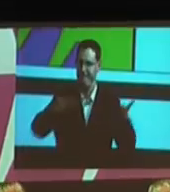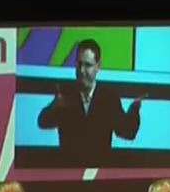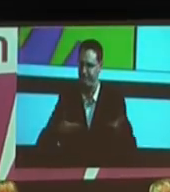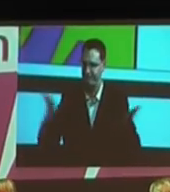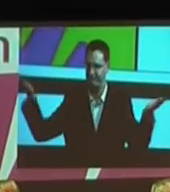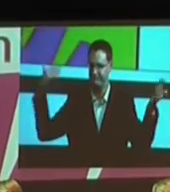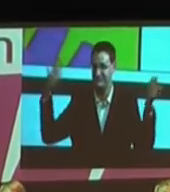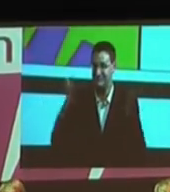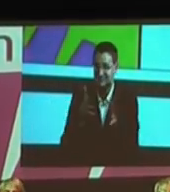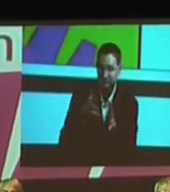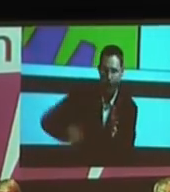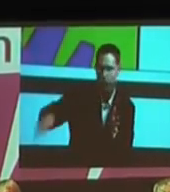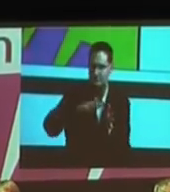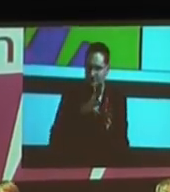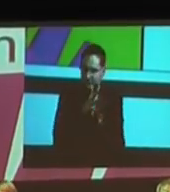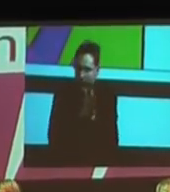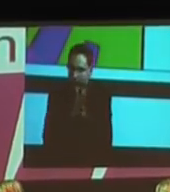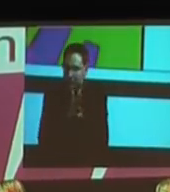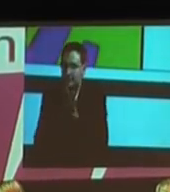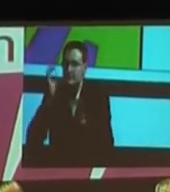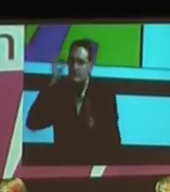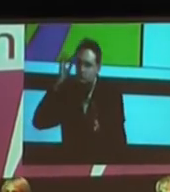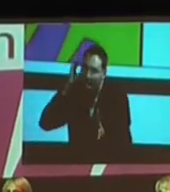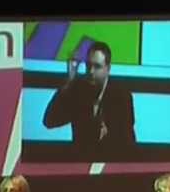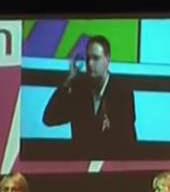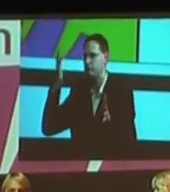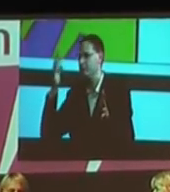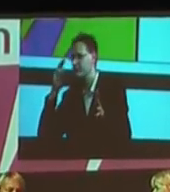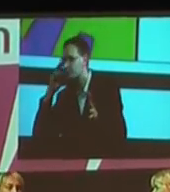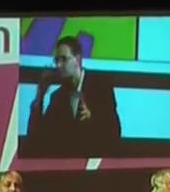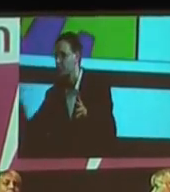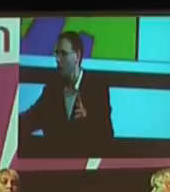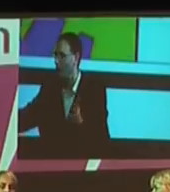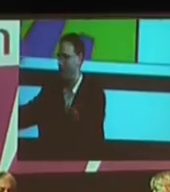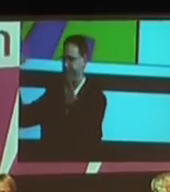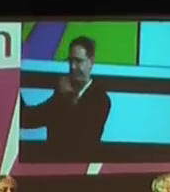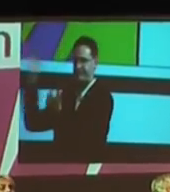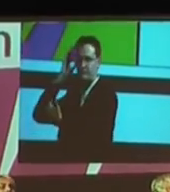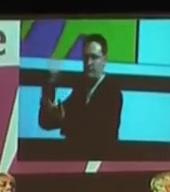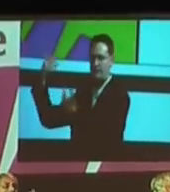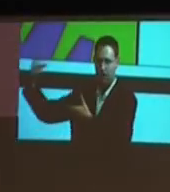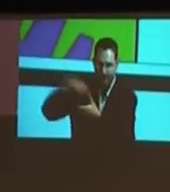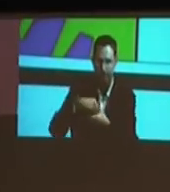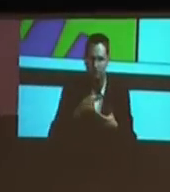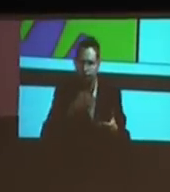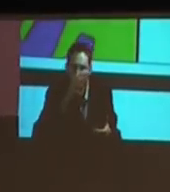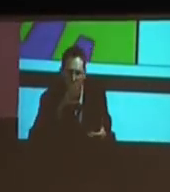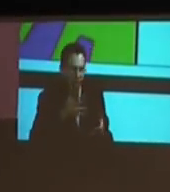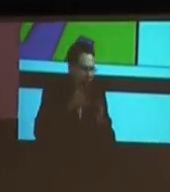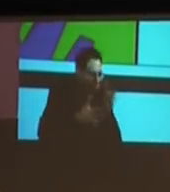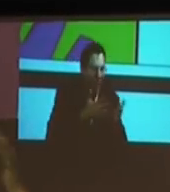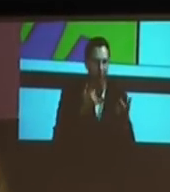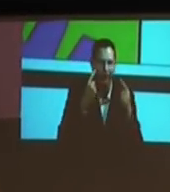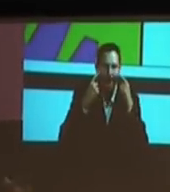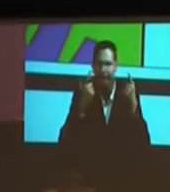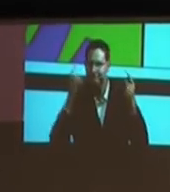Und wir können uns auch solche Sachen vorstellen, viele, man muss das irgendwie positiv auch ein bisschen witzig verkaufen. Man kann zum Beispiel auch sagen, beim Getränkeverkauf, wer